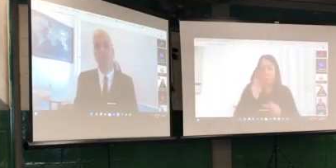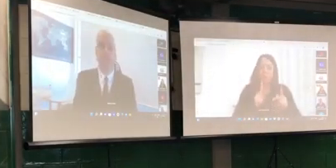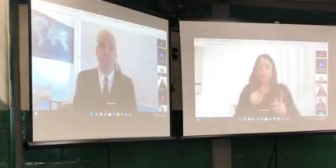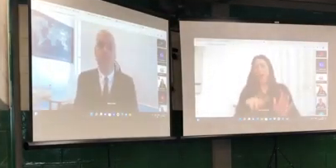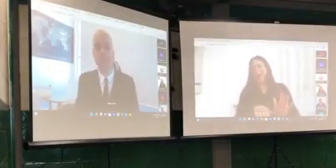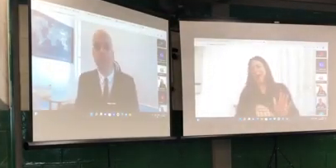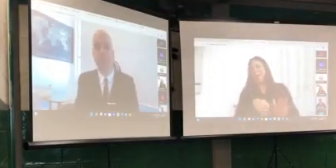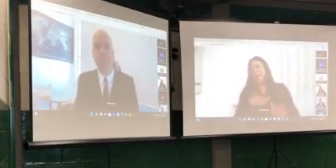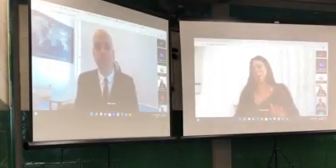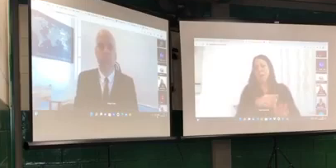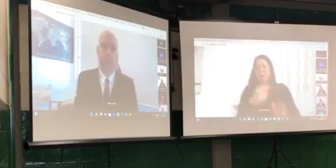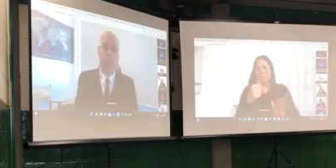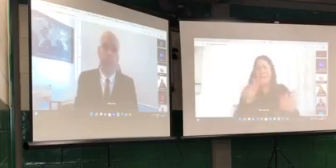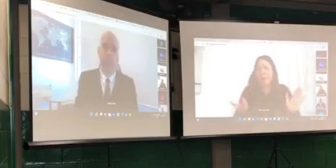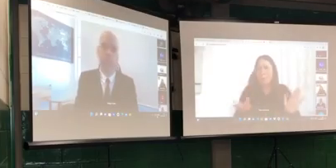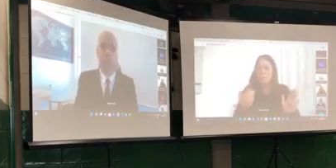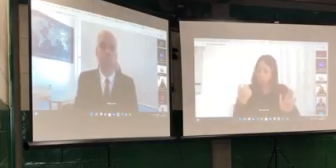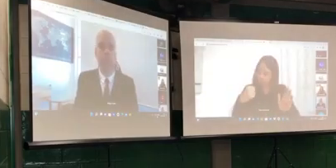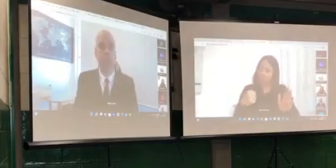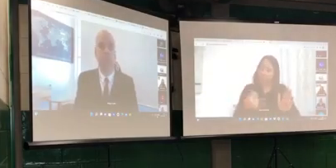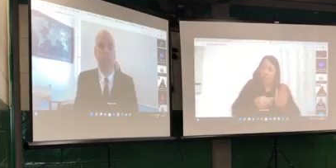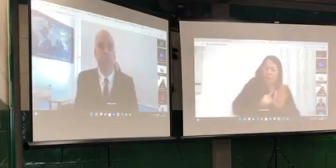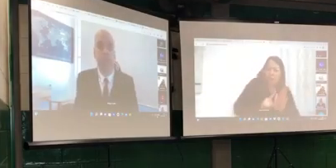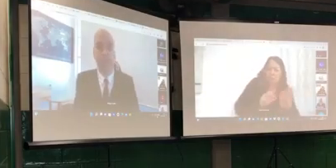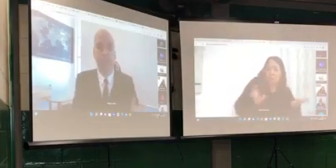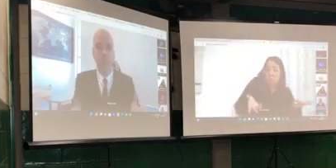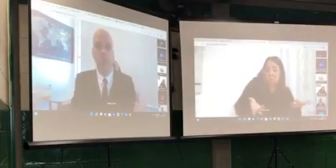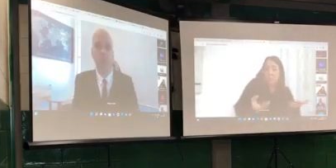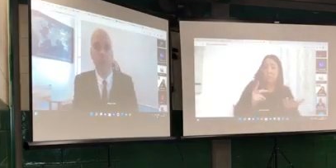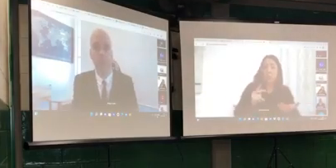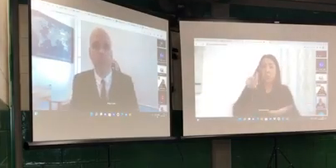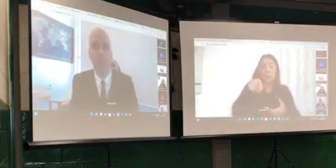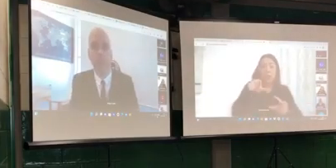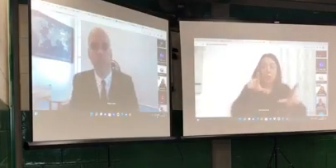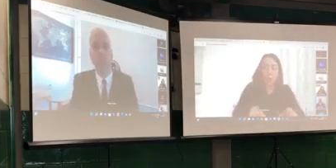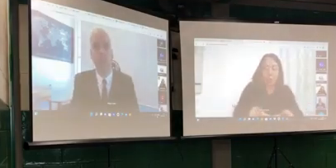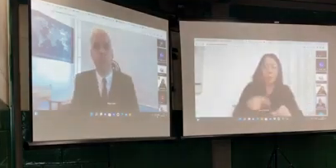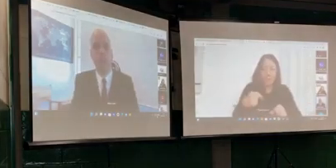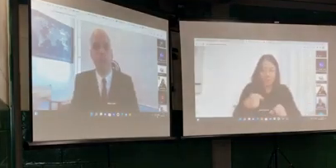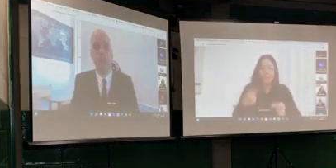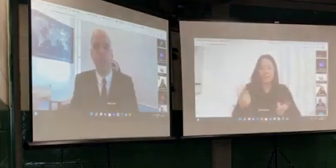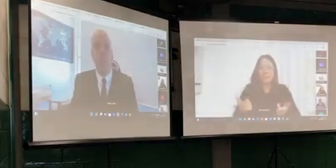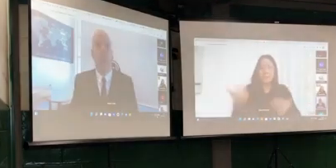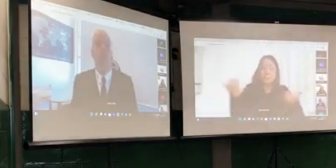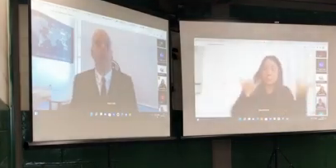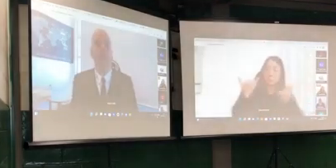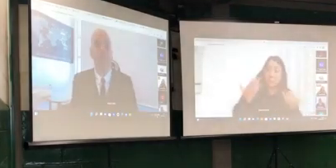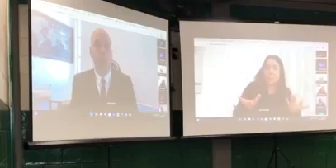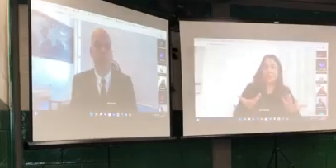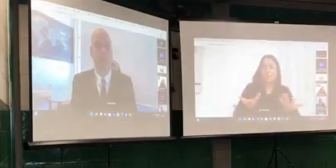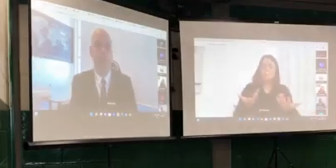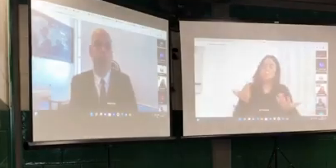ou menos não precisava, precisa antes, né? Para chegar no local a gente precisa de informações. Mas enfim, está